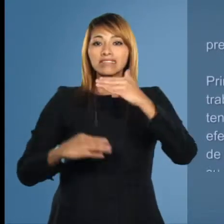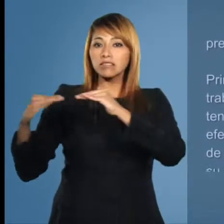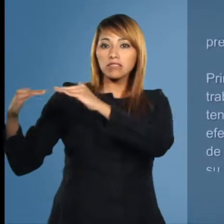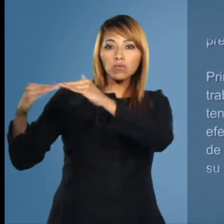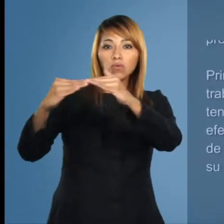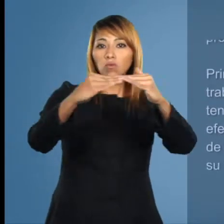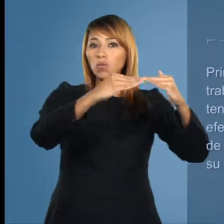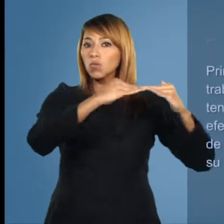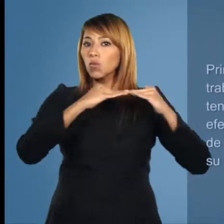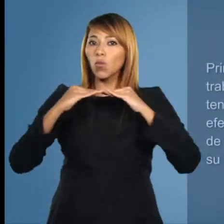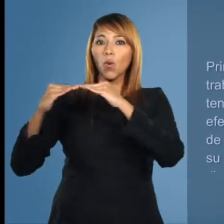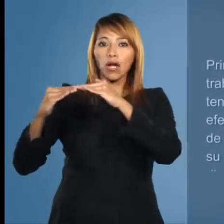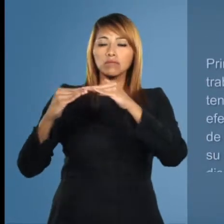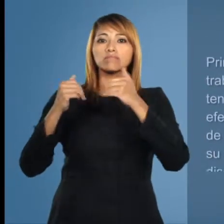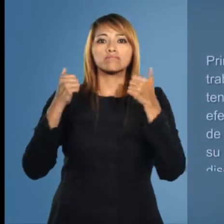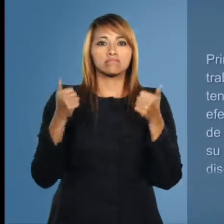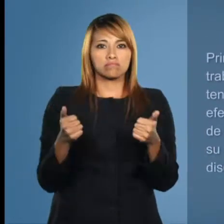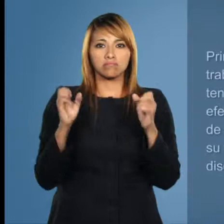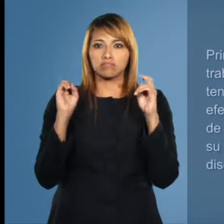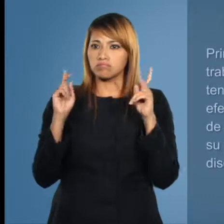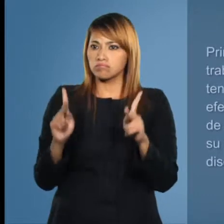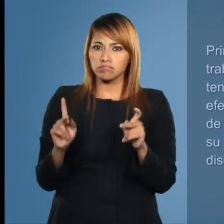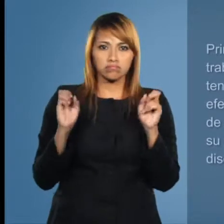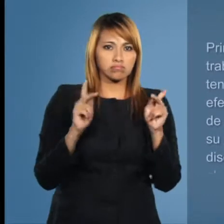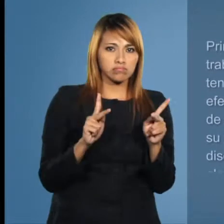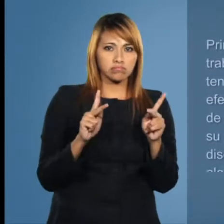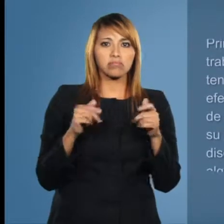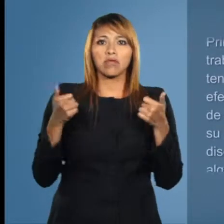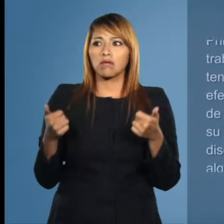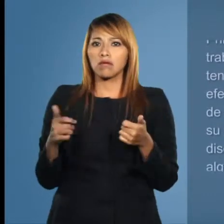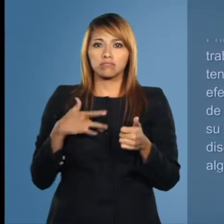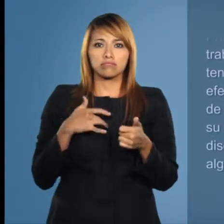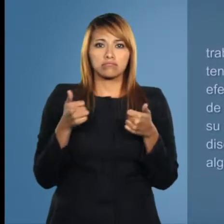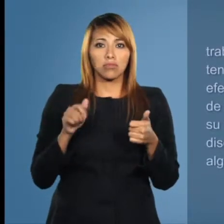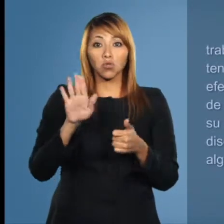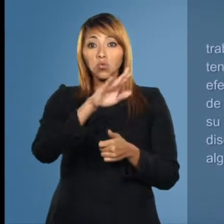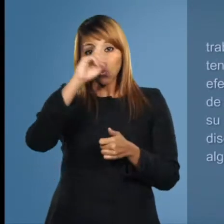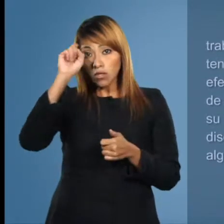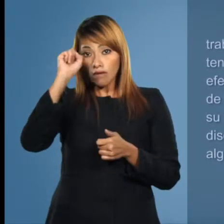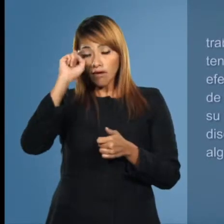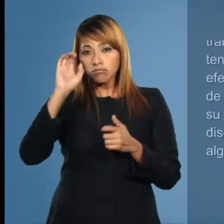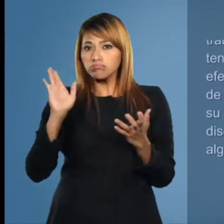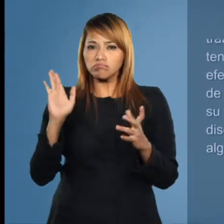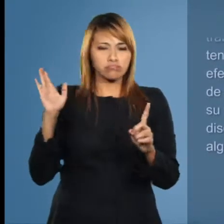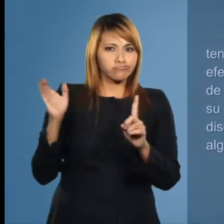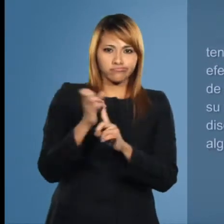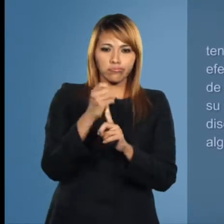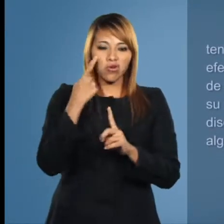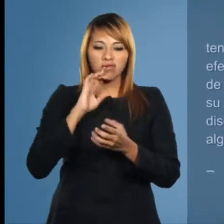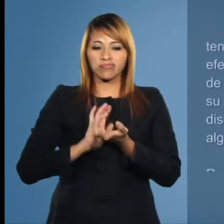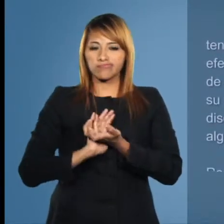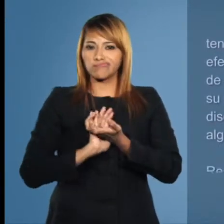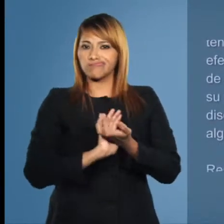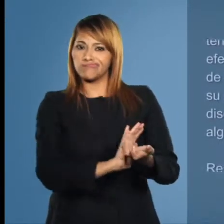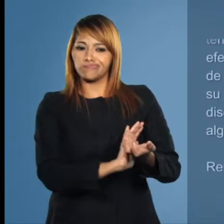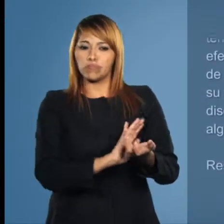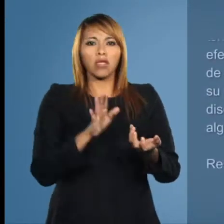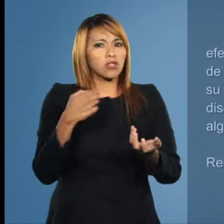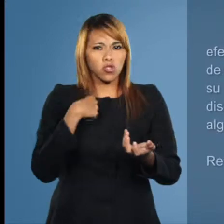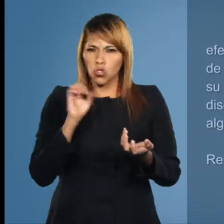a la igualdad efectiva de oportunidades y de trato en el desempeño de su trabajo, sin ser objeto de discriminación por razón